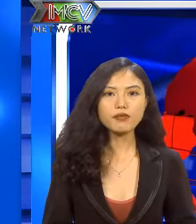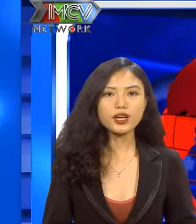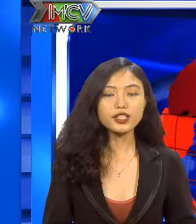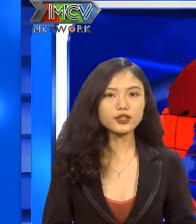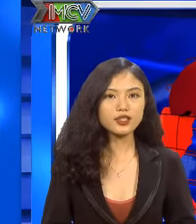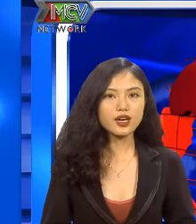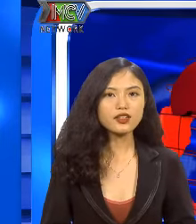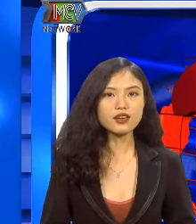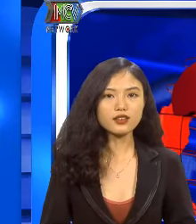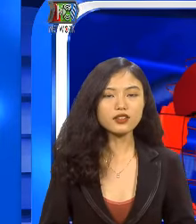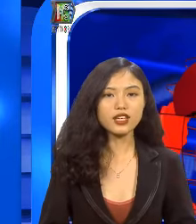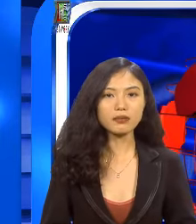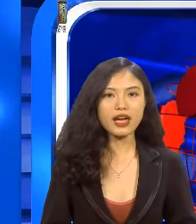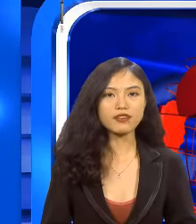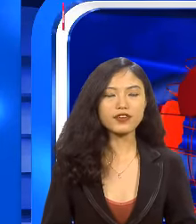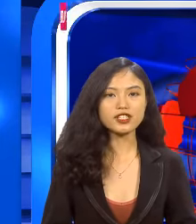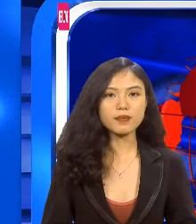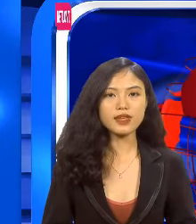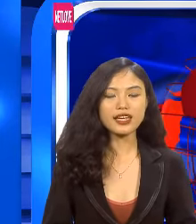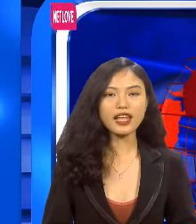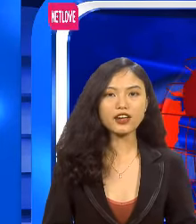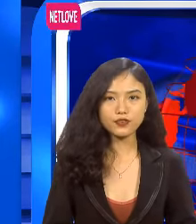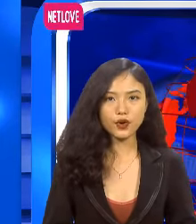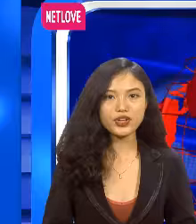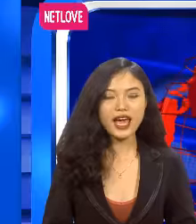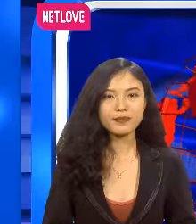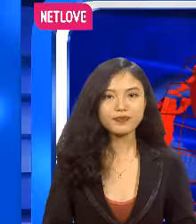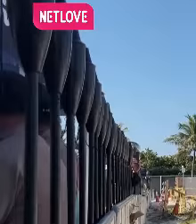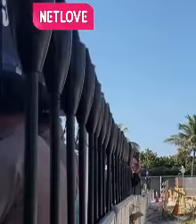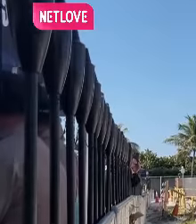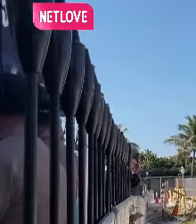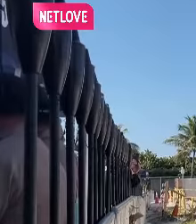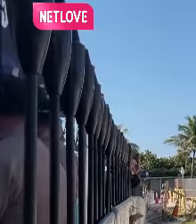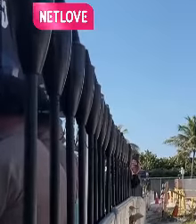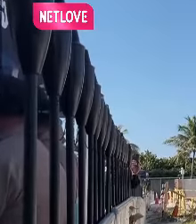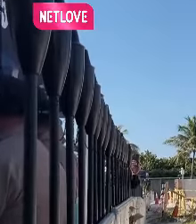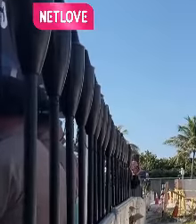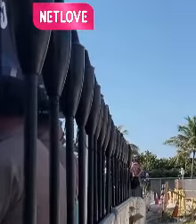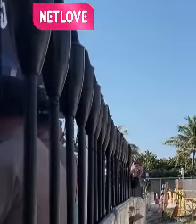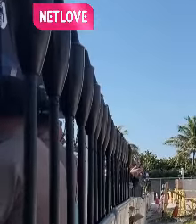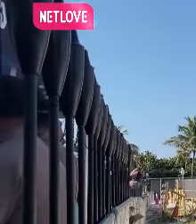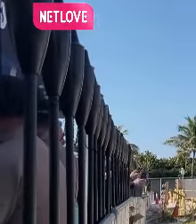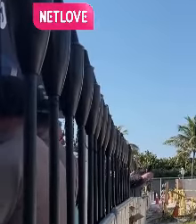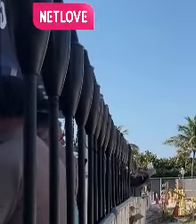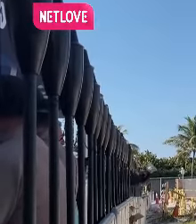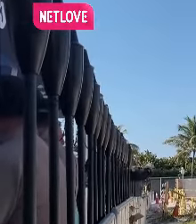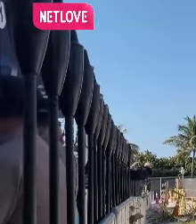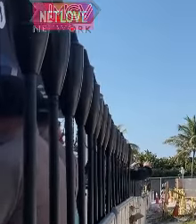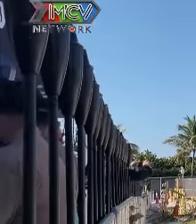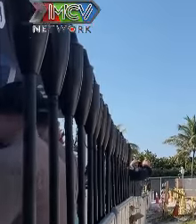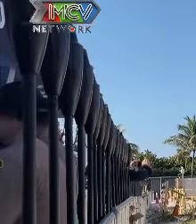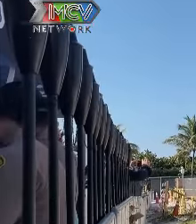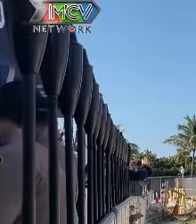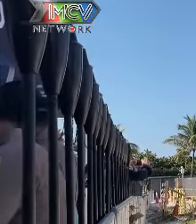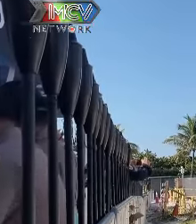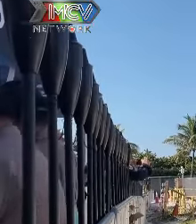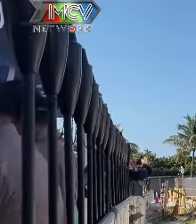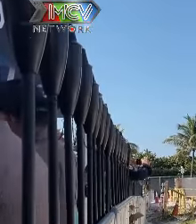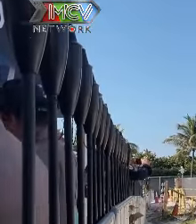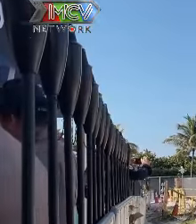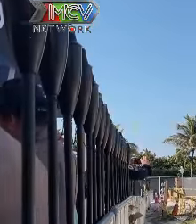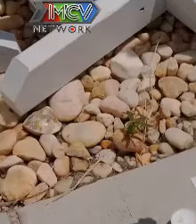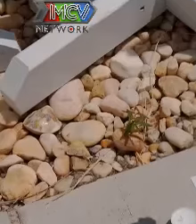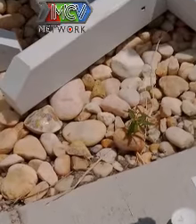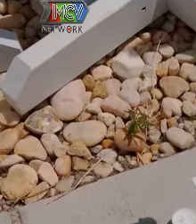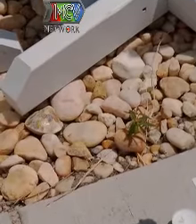Đệ nhất phu nhân Mỹ tưởng nhớ những người thiệt mạng vì sập nhà tại Florida. Đã một năm kể từ ngày tòa nhà Champlain Tower South bị